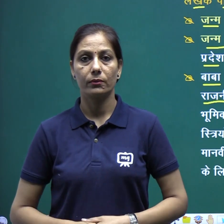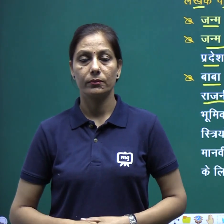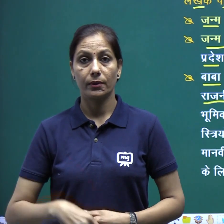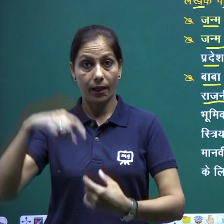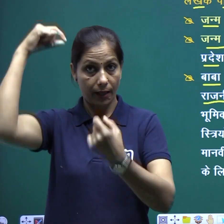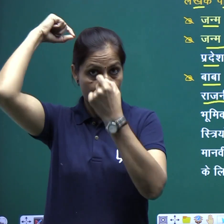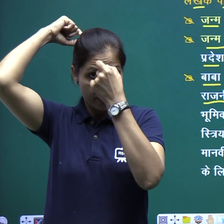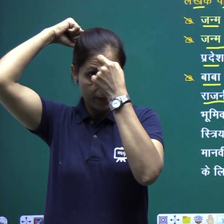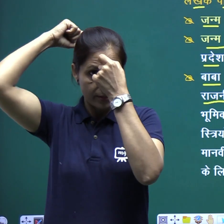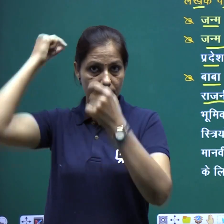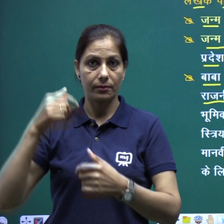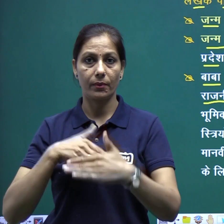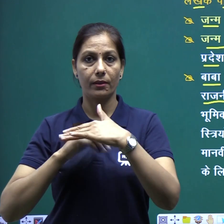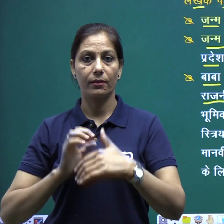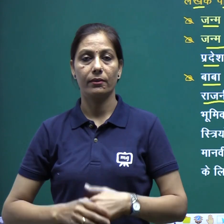राजनीति में